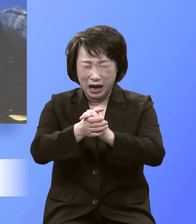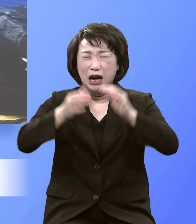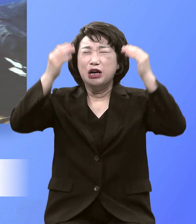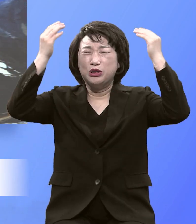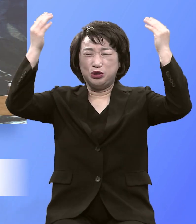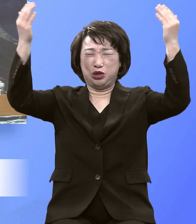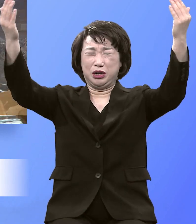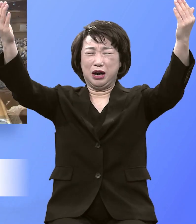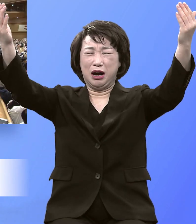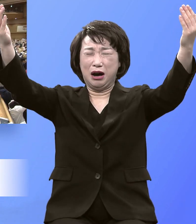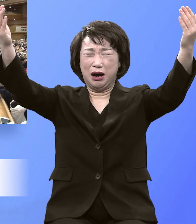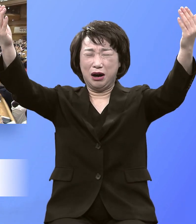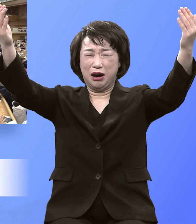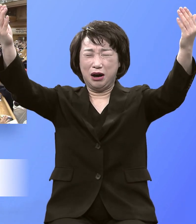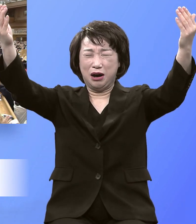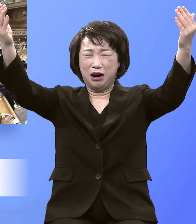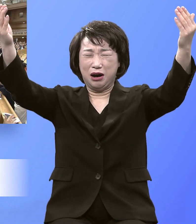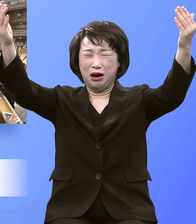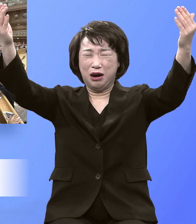기도하겠습니다.